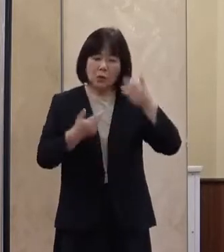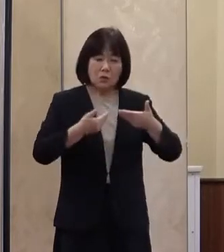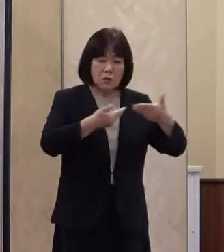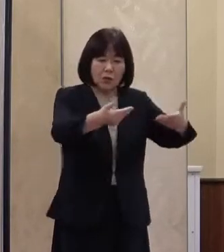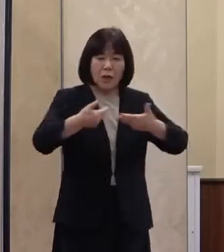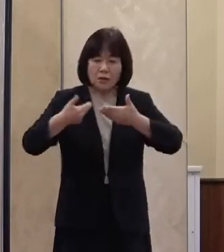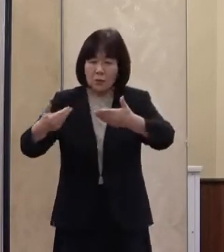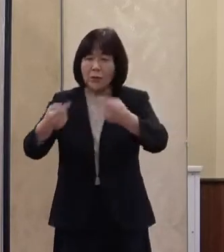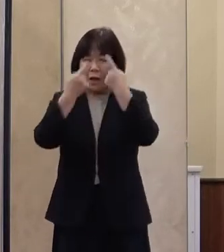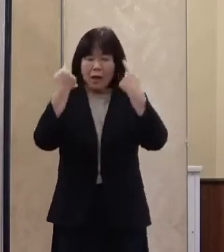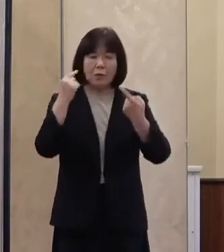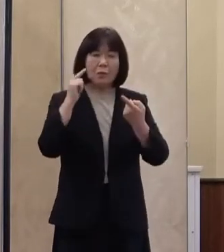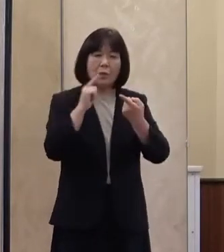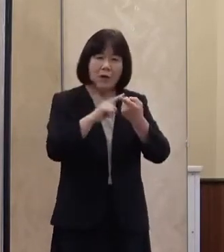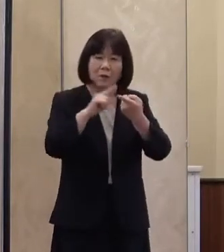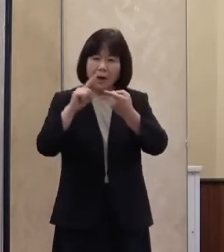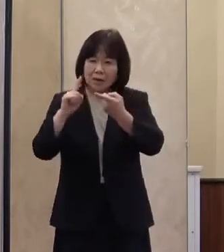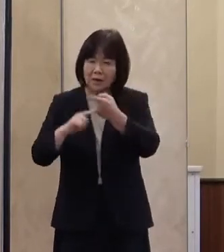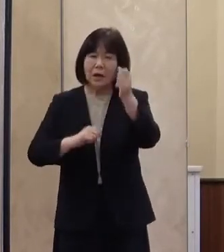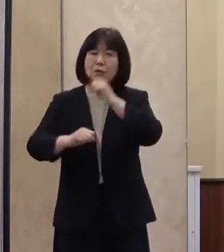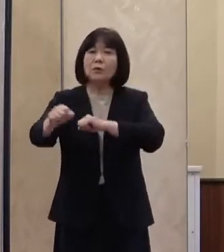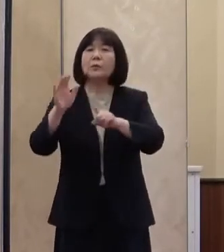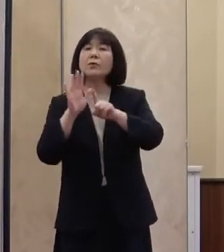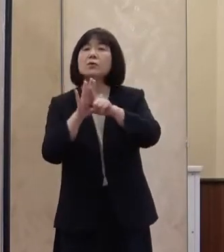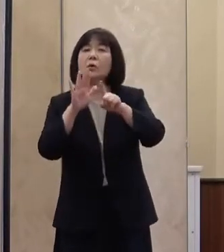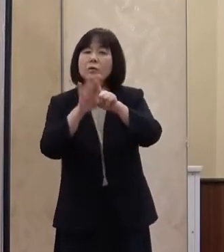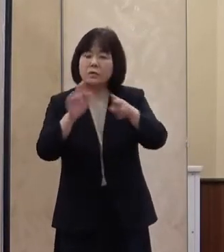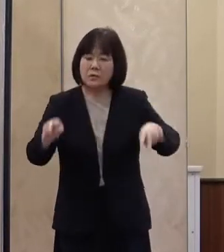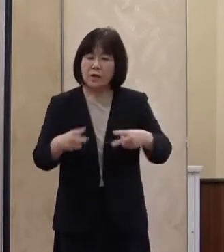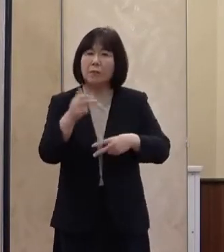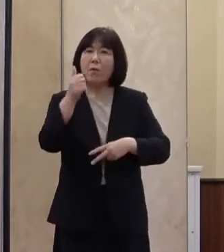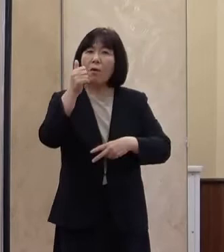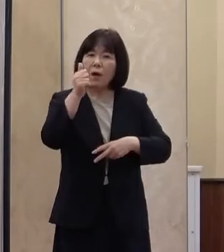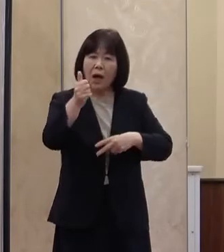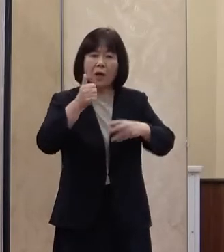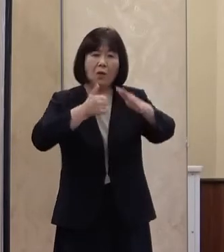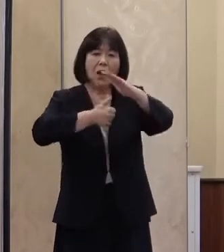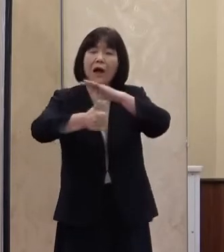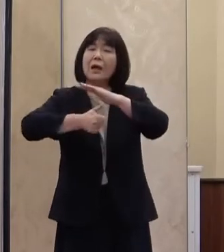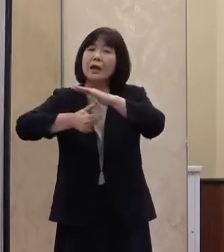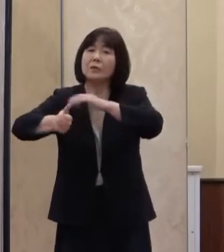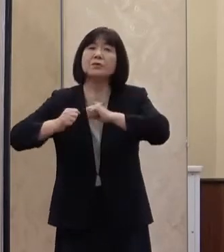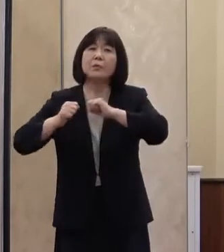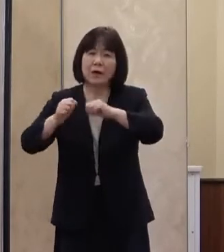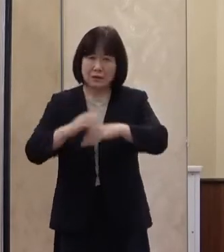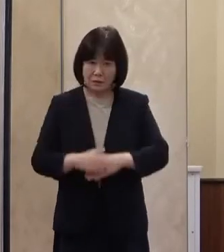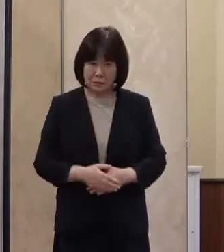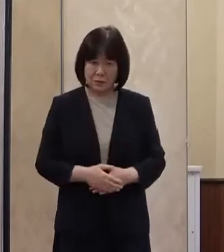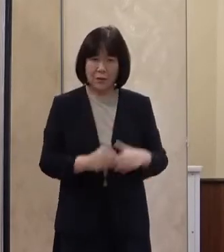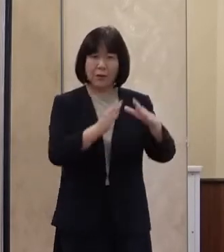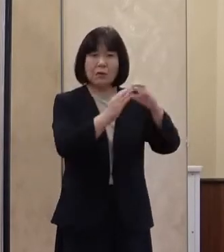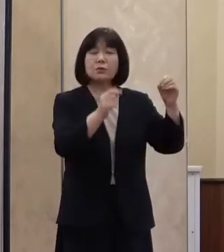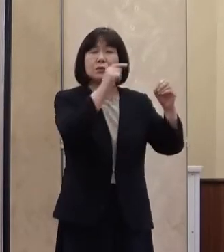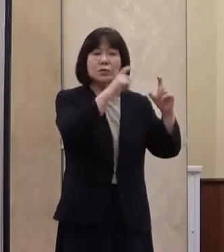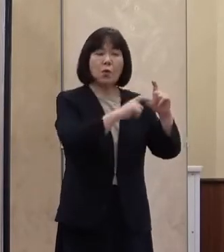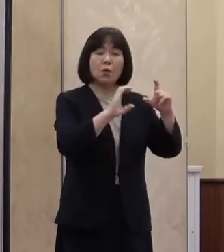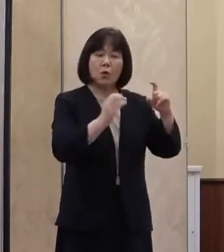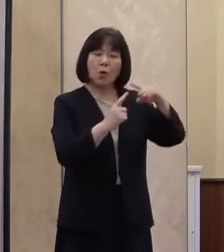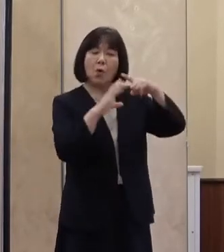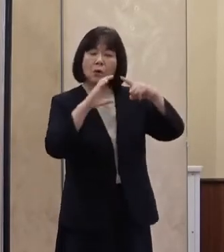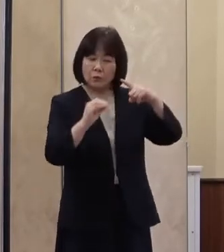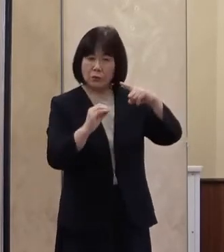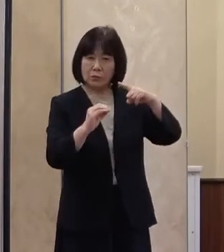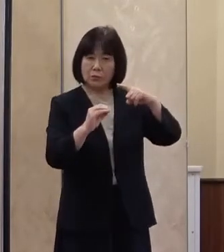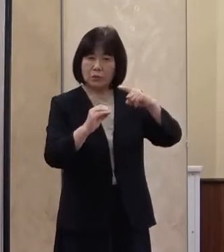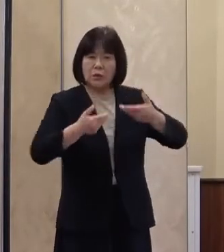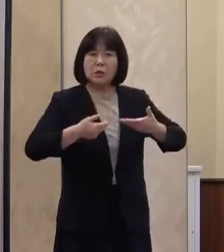じたその取り組み、これを支援する専門家を派遣をしながら、国のその GoTo 商店街の採